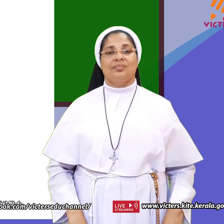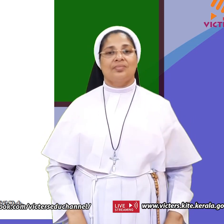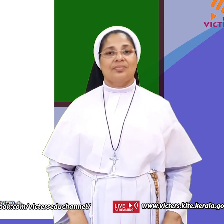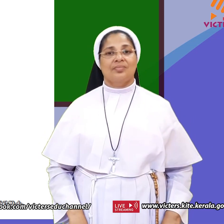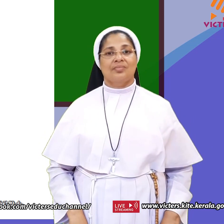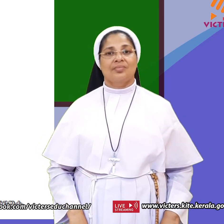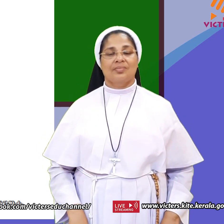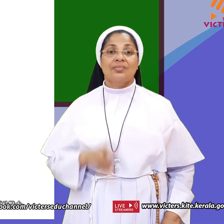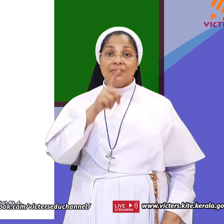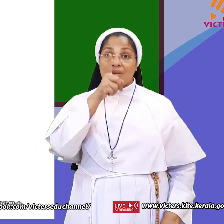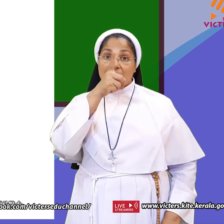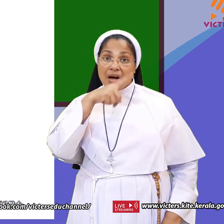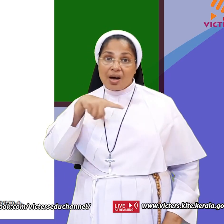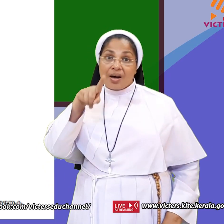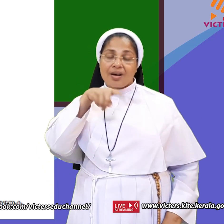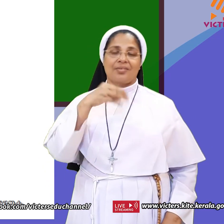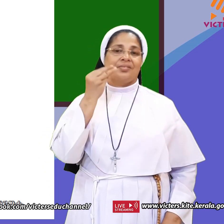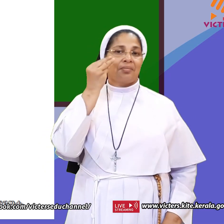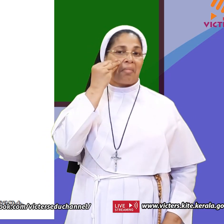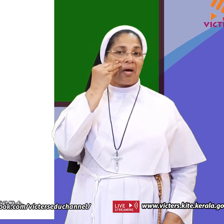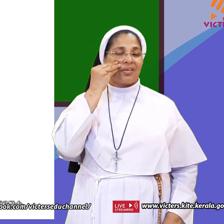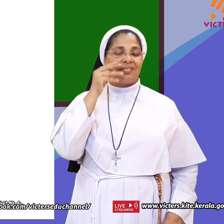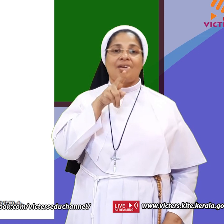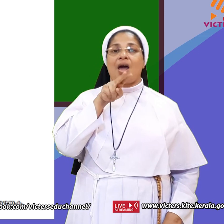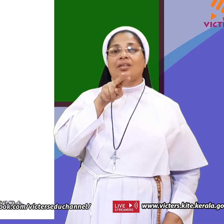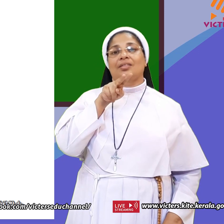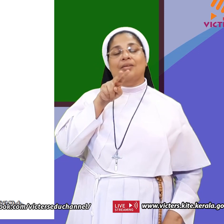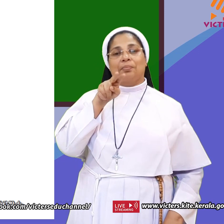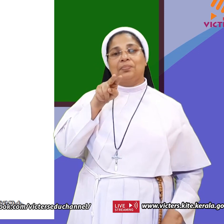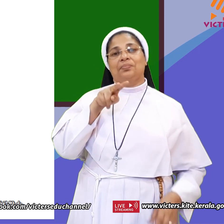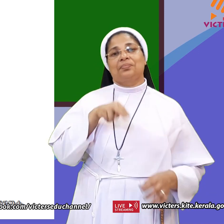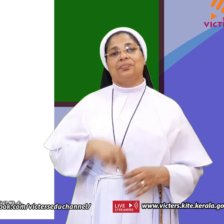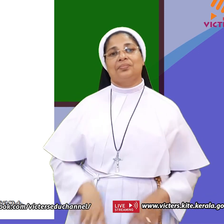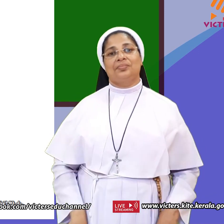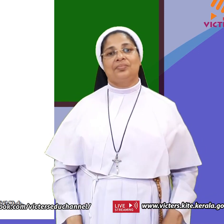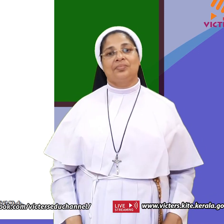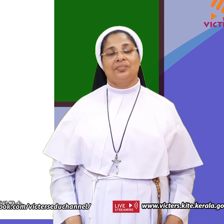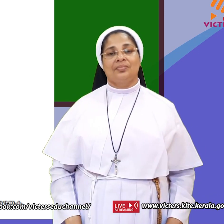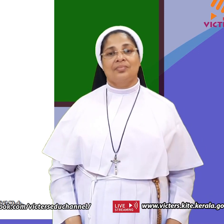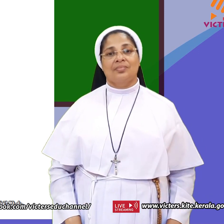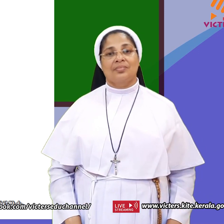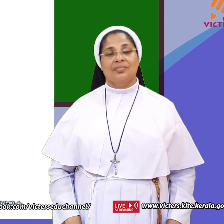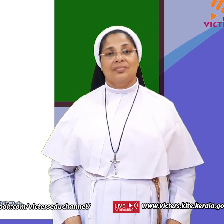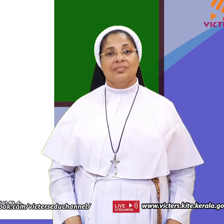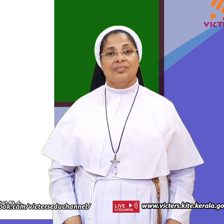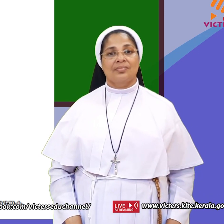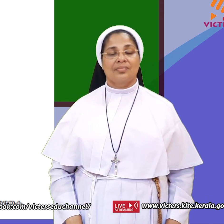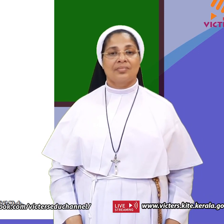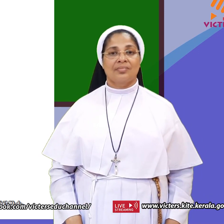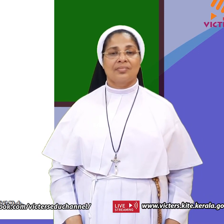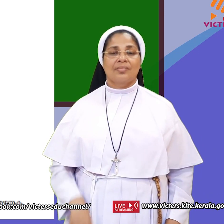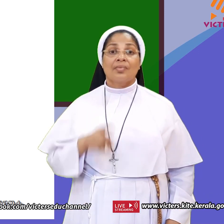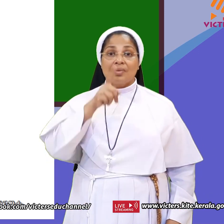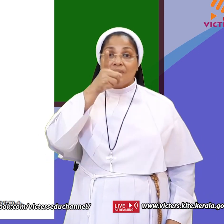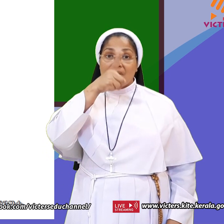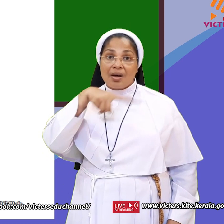ആറ് മാർക്കിന് അർത്ഥം. ആറ് മാർക്കിൻ്റെ പട്ടിക